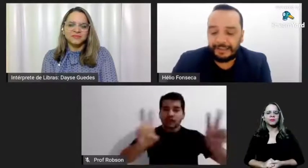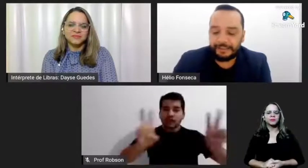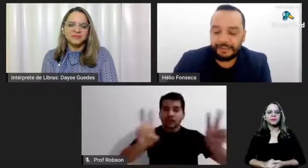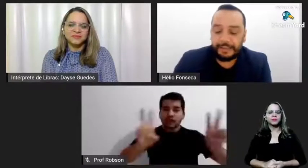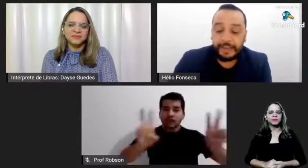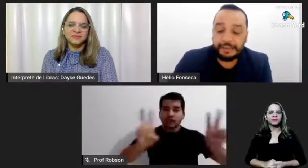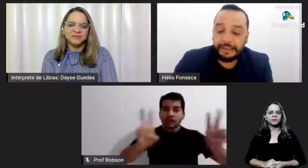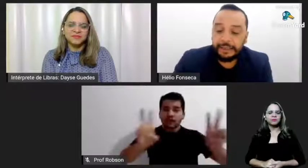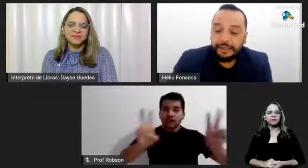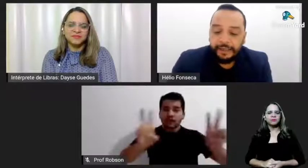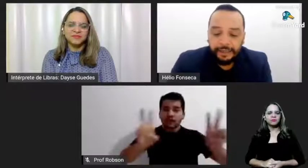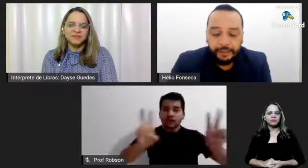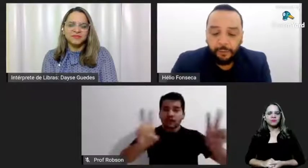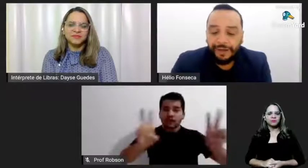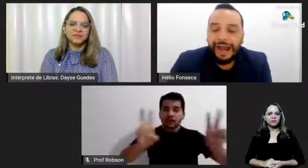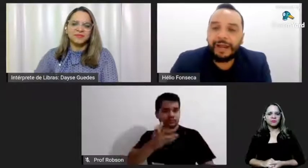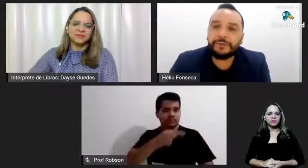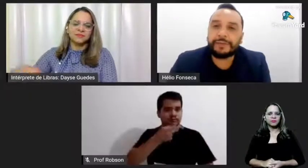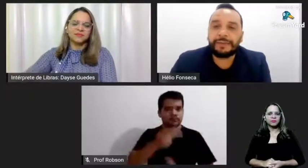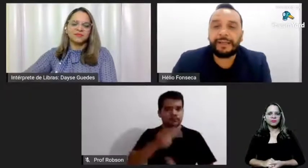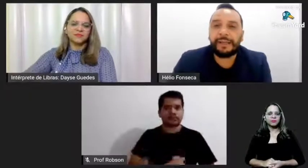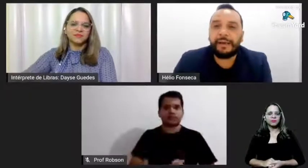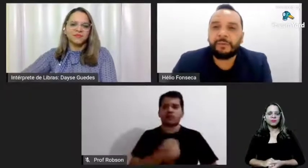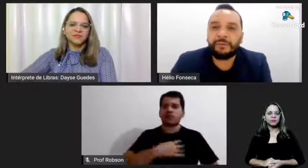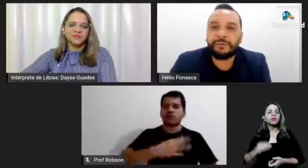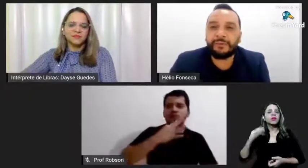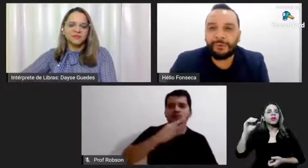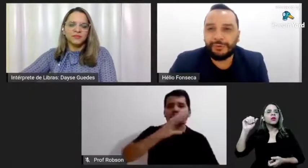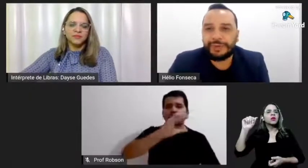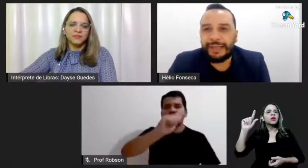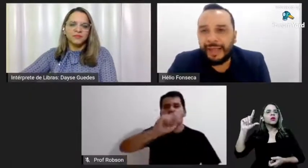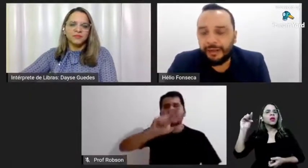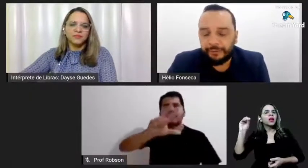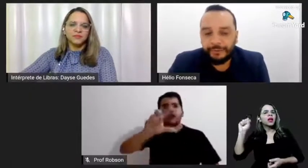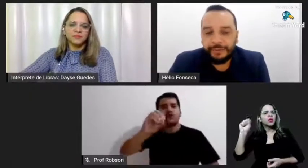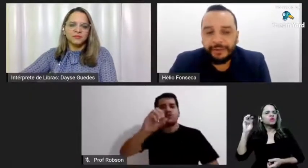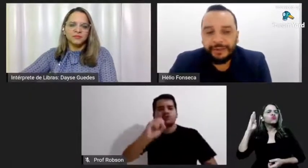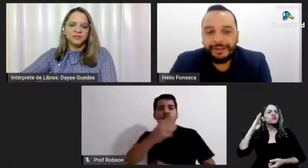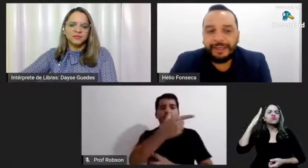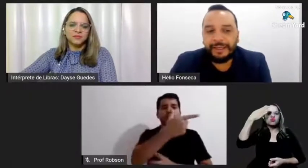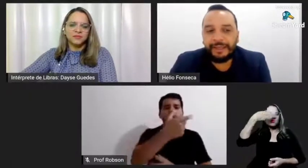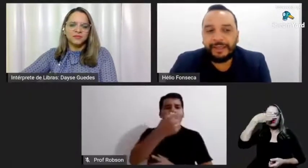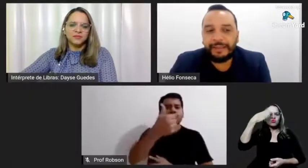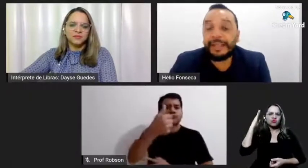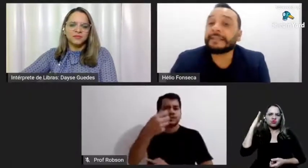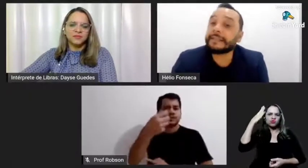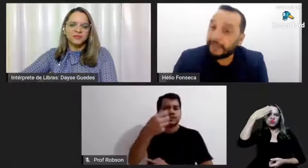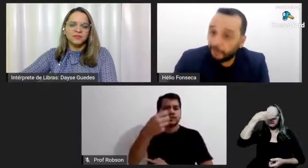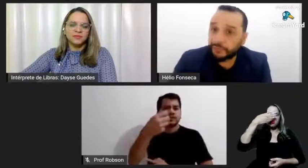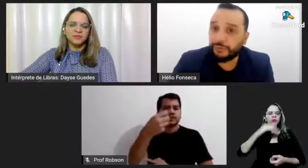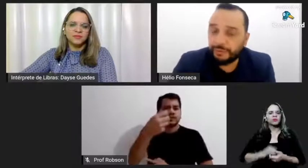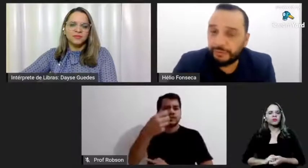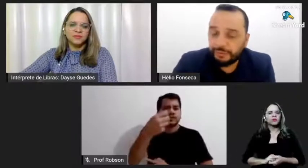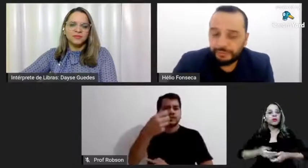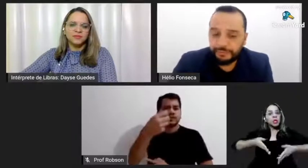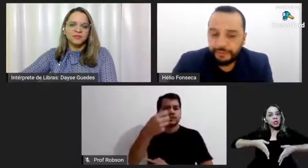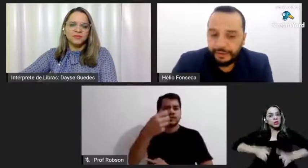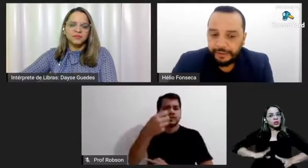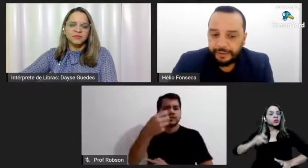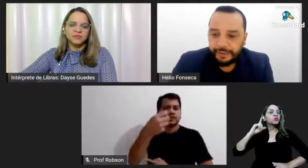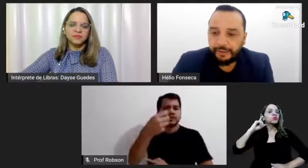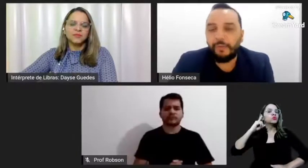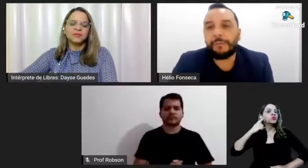há 13 anos atrás, e o Carlos, ele é um surdo cego que nasceu